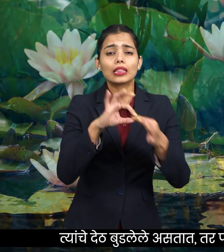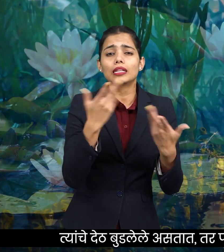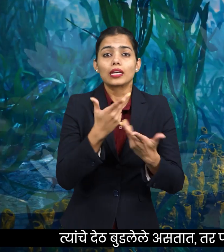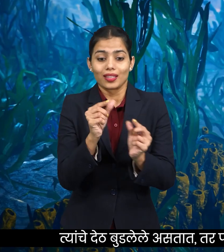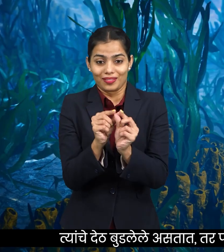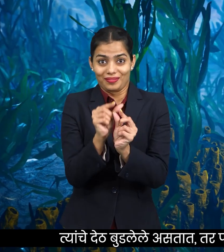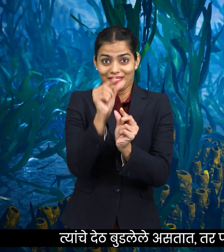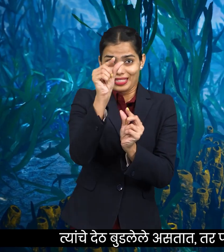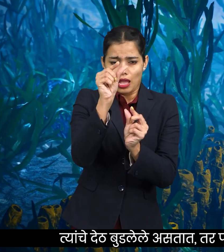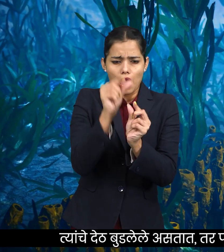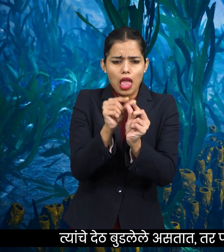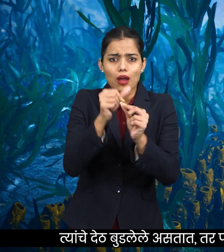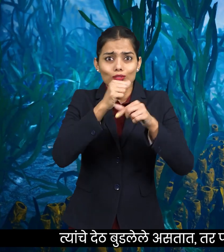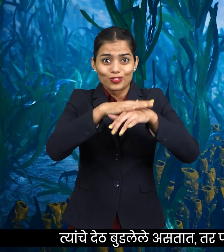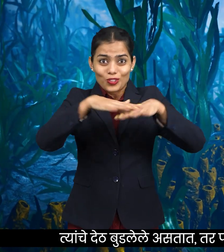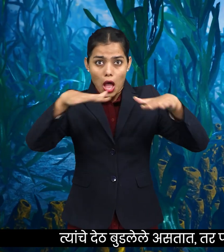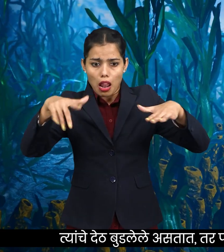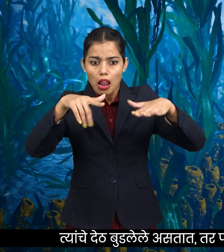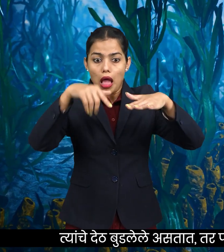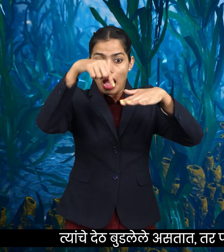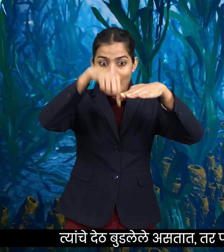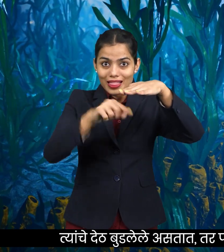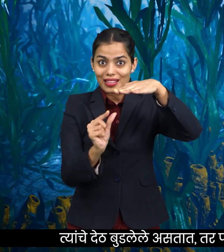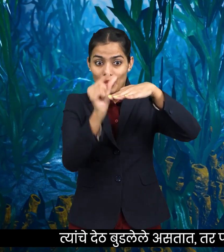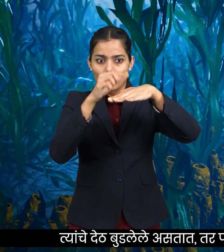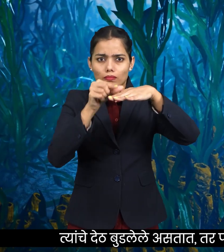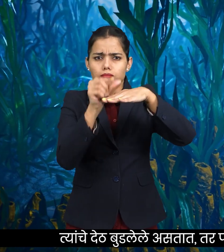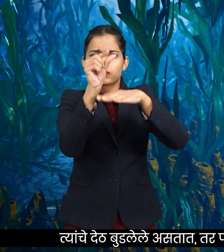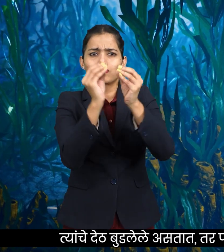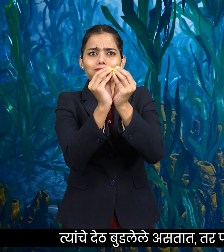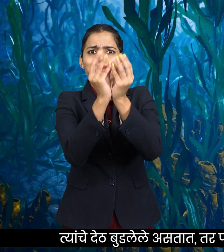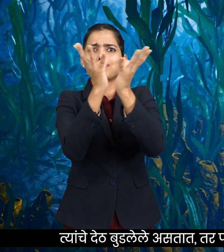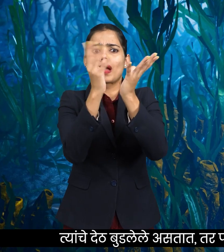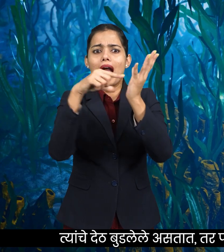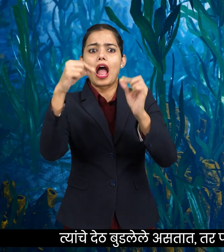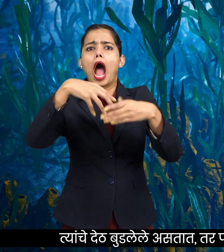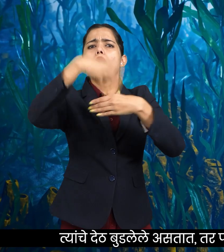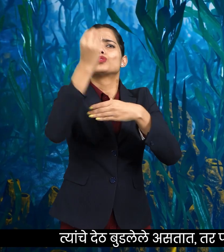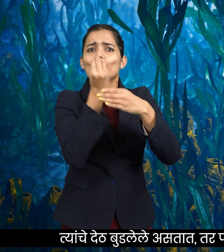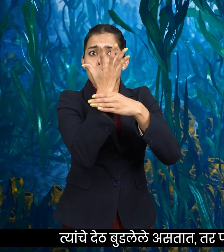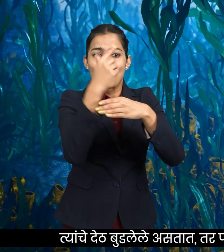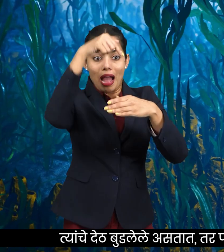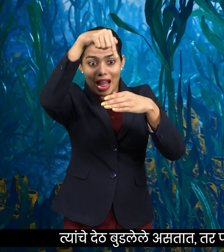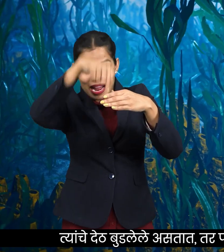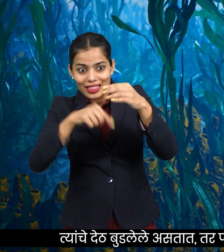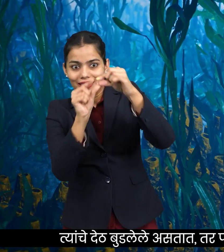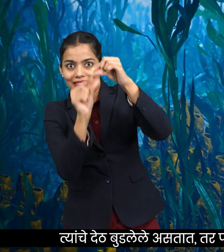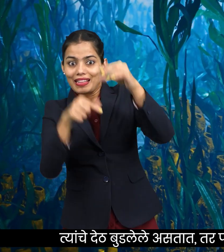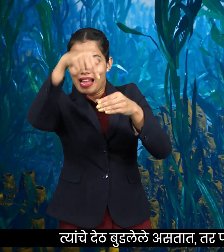त्यांचे देठ बुडलेले असतात, तर पाने आणि फुले पृष्ठभागावर तरंगतात.